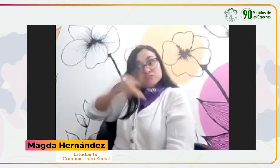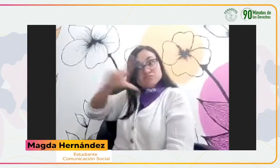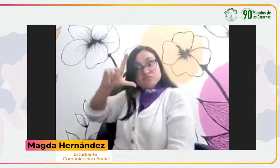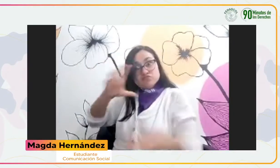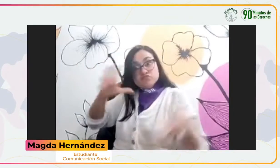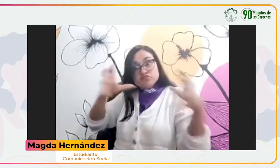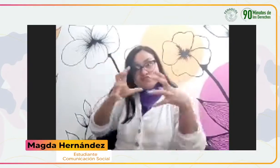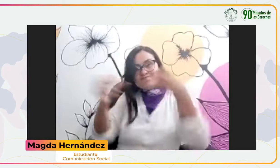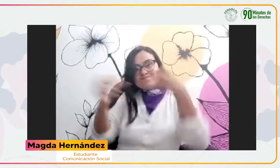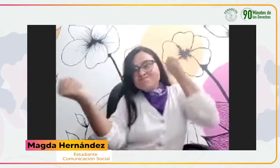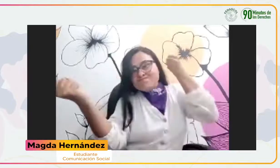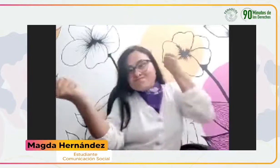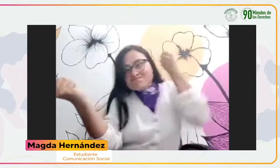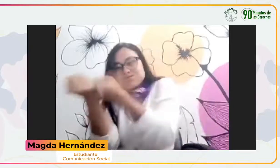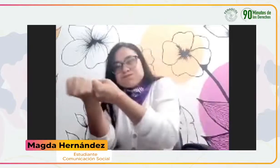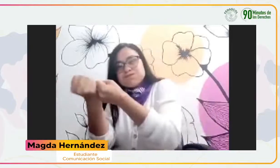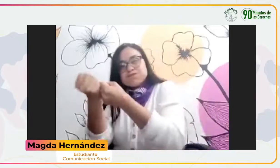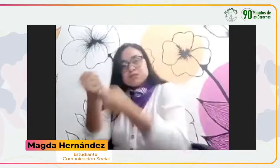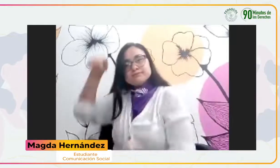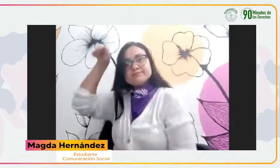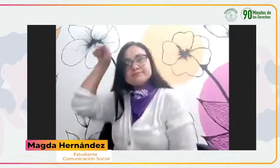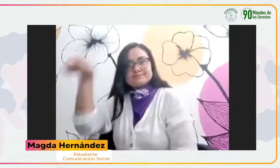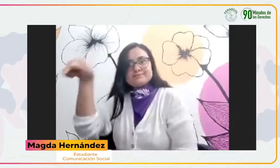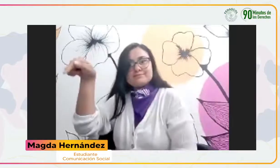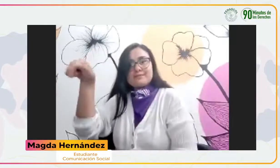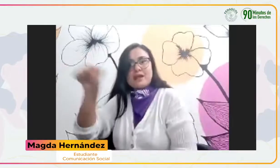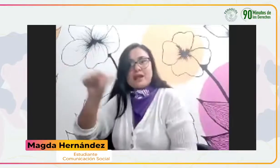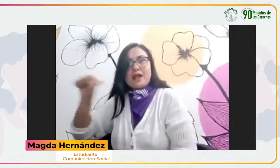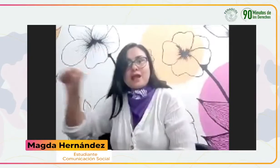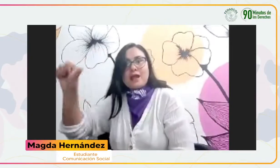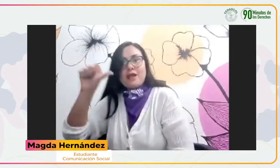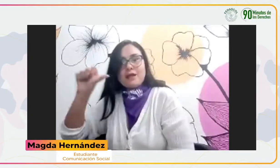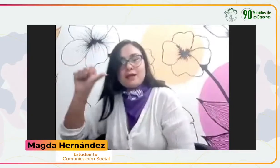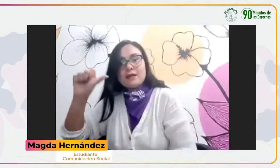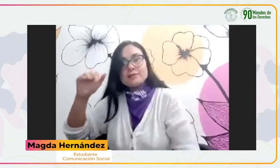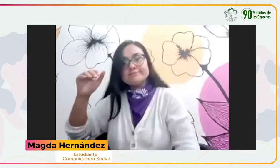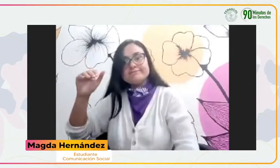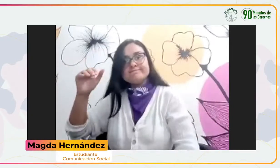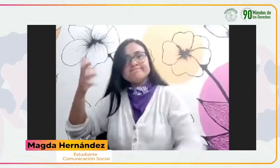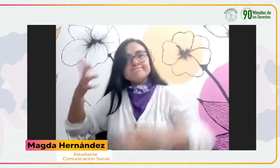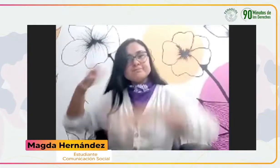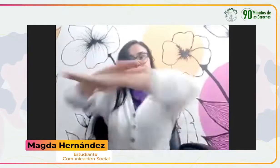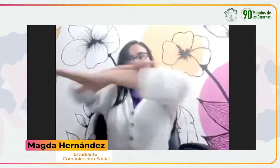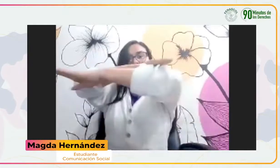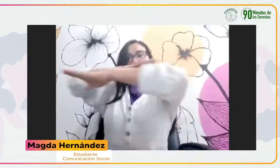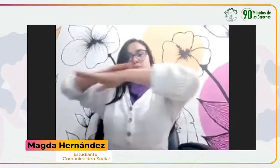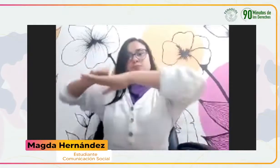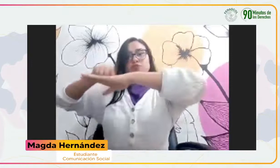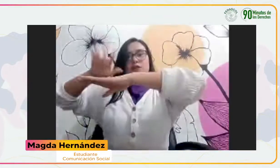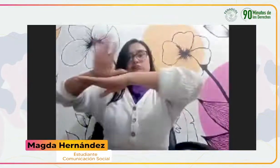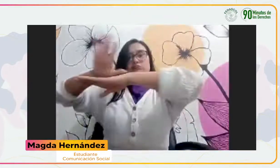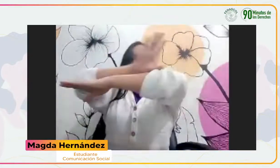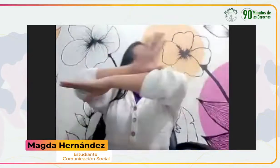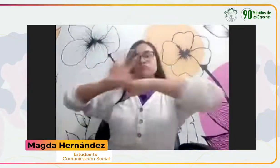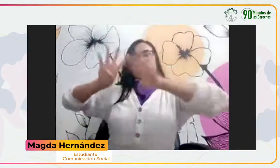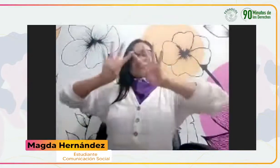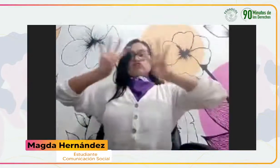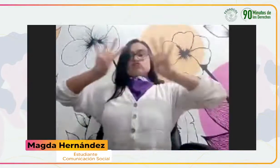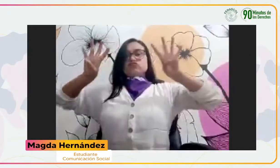la violencia. Realmente lo que tenemos que hacer es que este equipo de lideresas debamos apoyarlas a